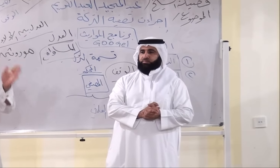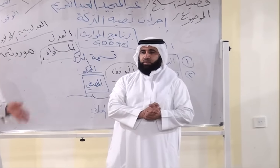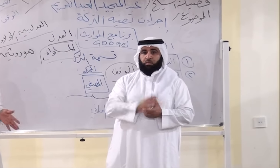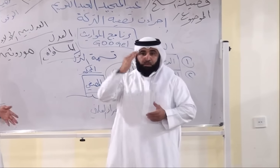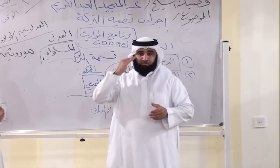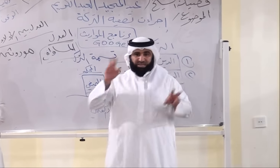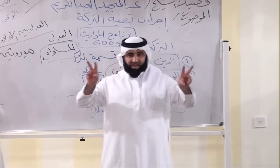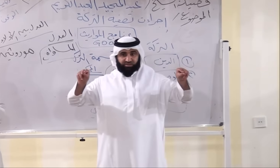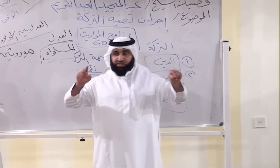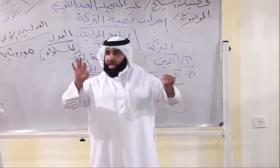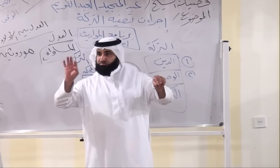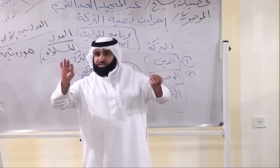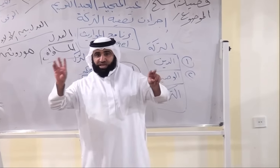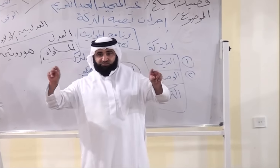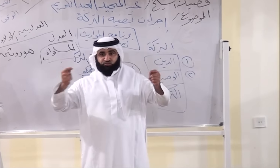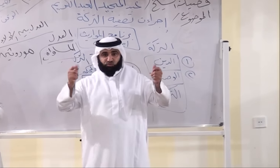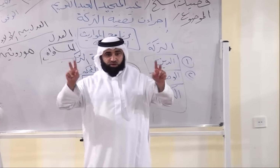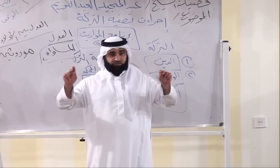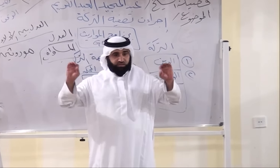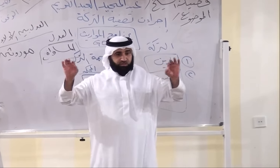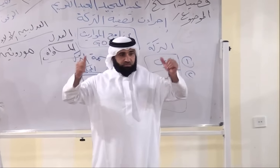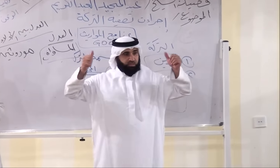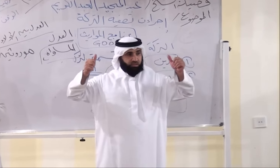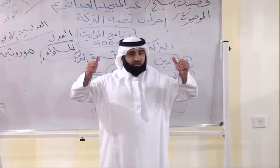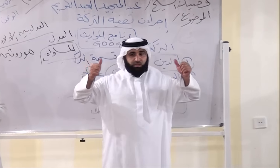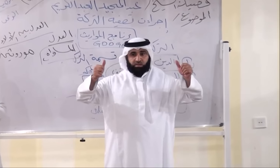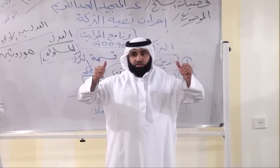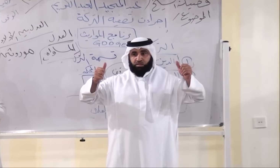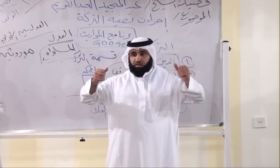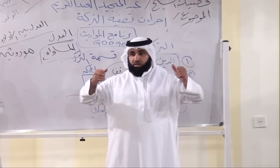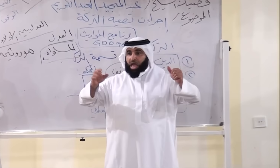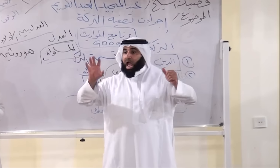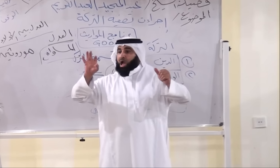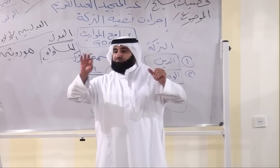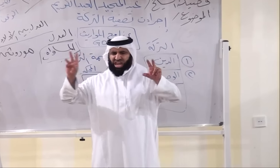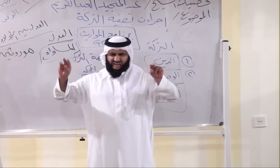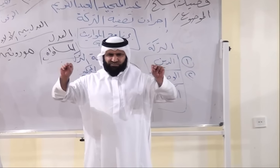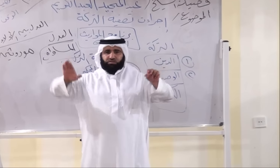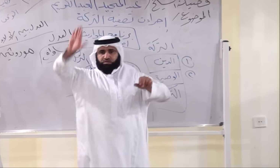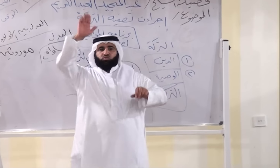هل أعطي البنت 50 ريال؟ اللي يقول اللي أعطي 50 ريال يروح عندنا.